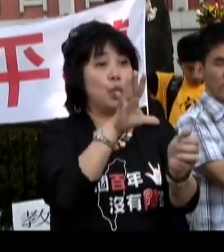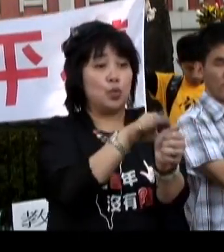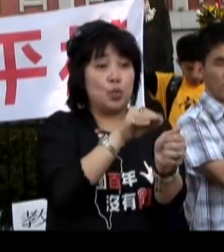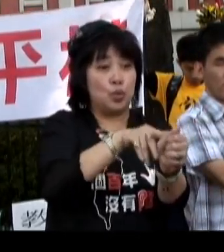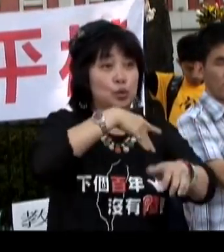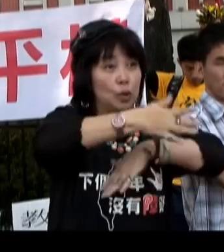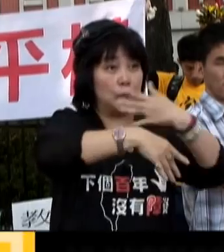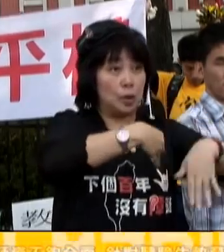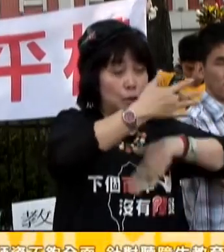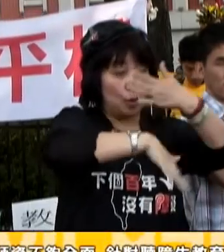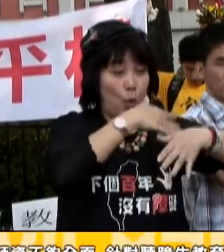没有的。